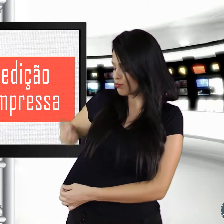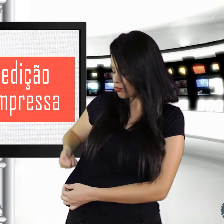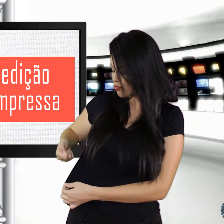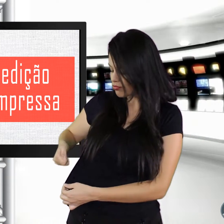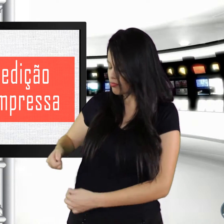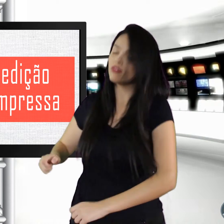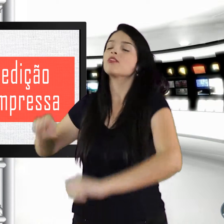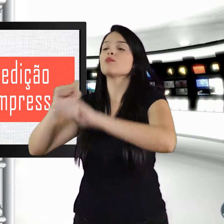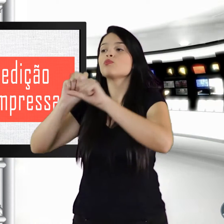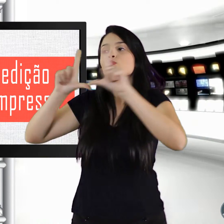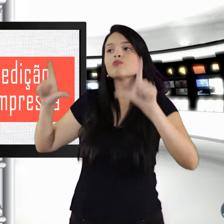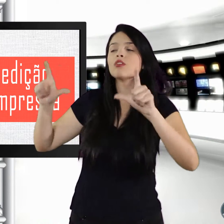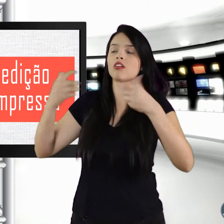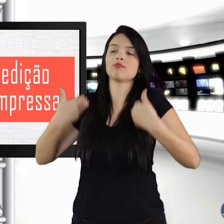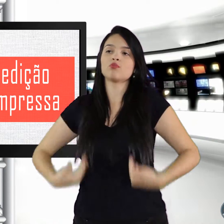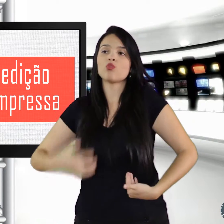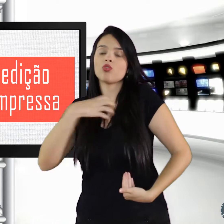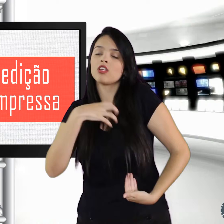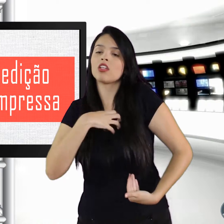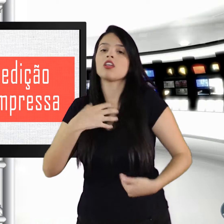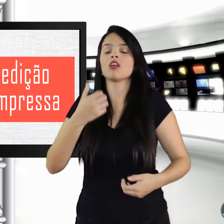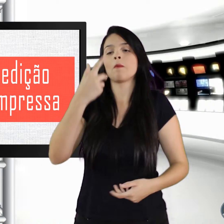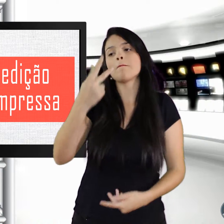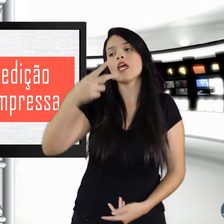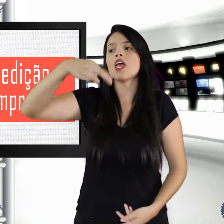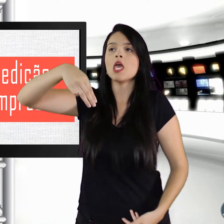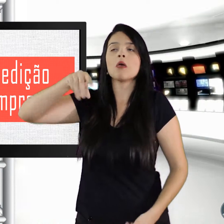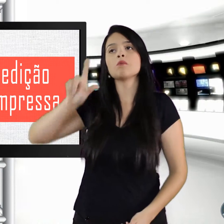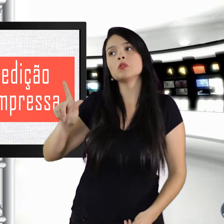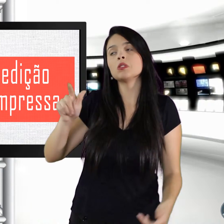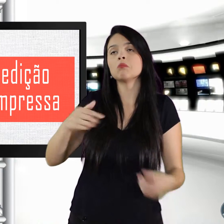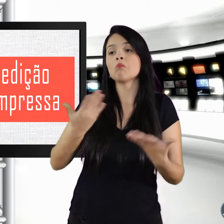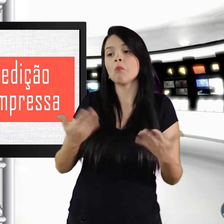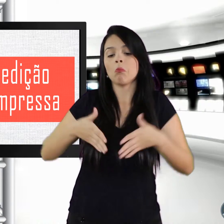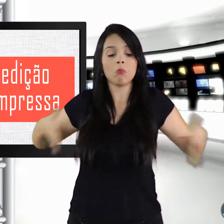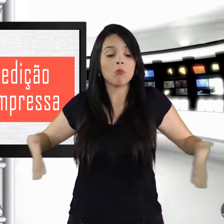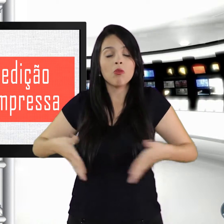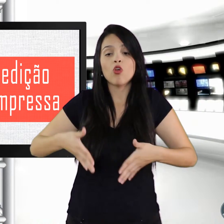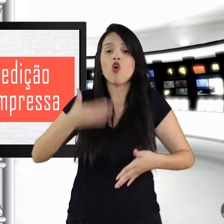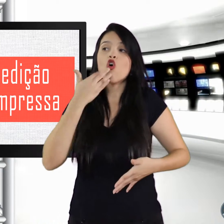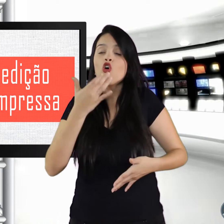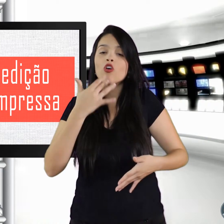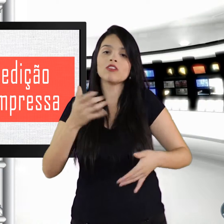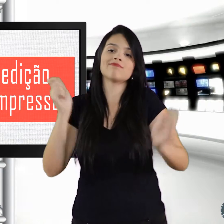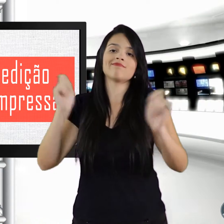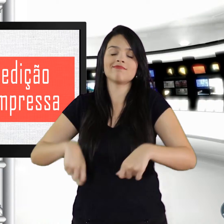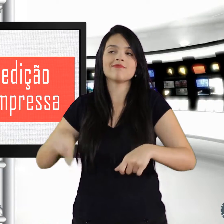na roupa, como modelo, tamanho, cor e fabricante, pois o código pode receber todas as informações